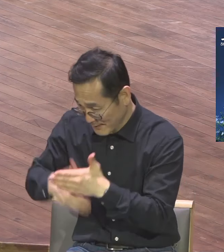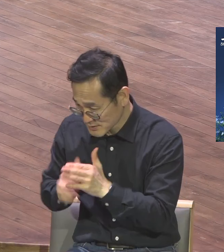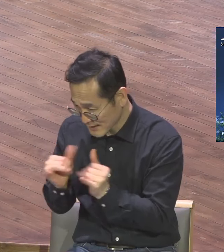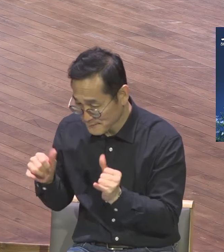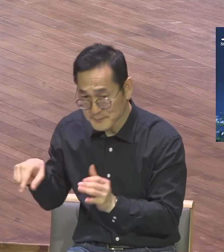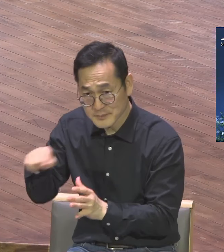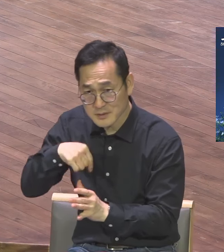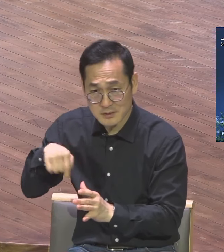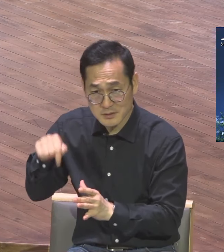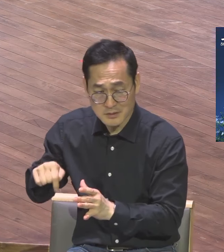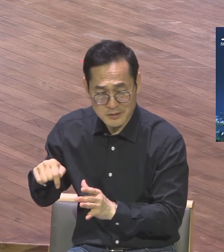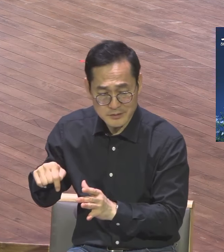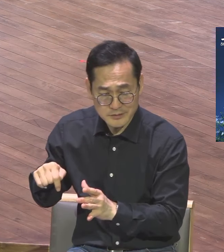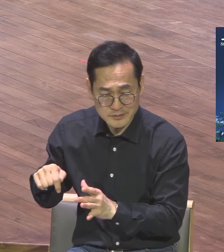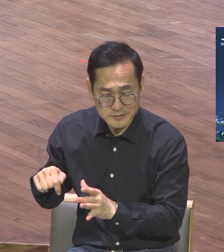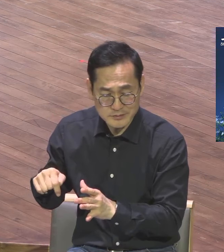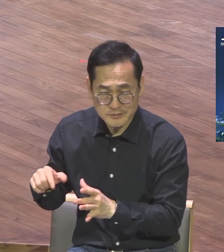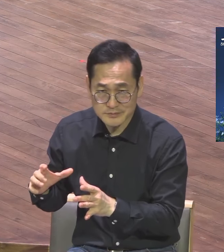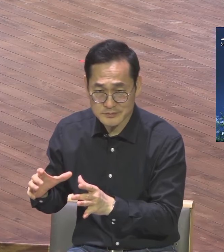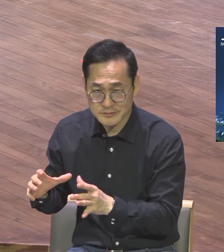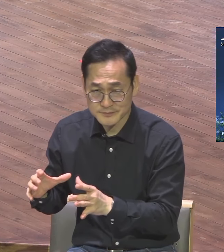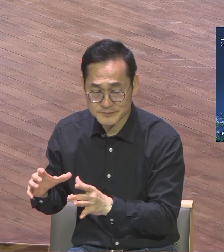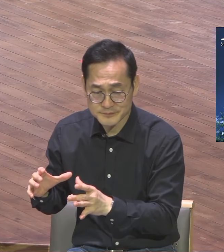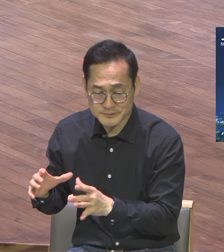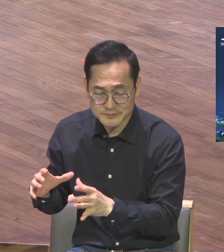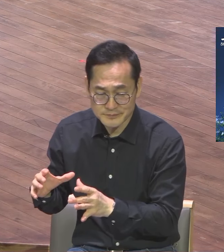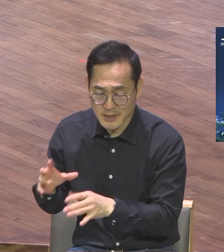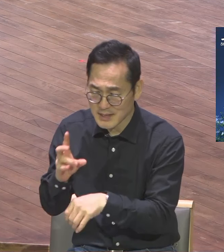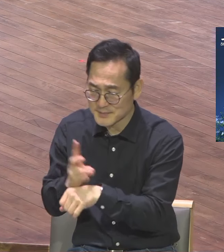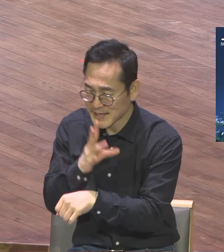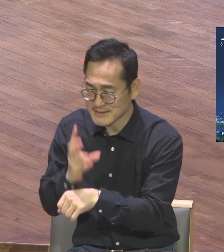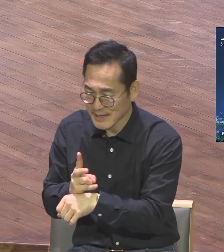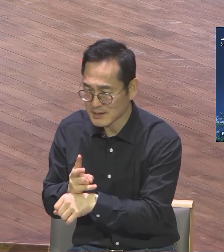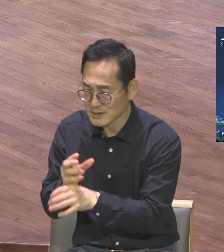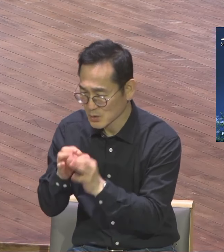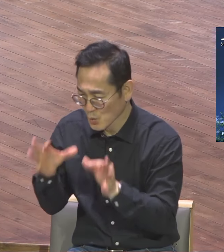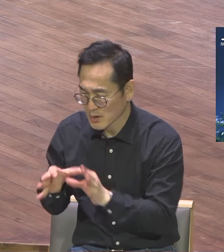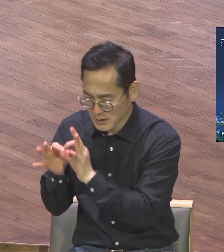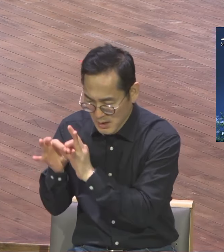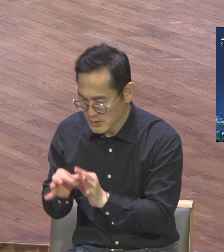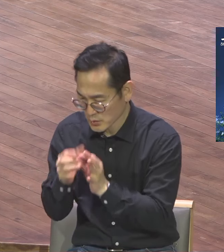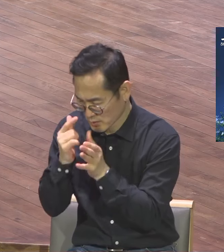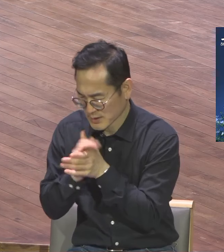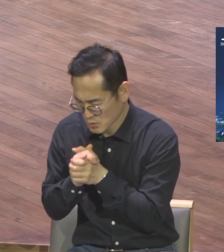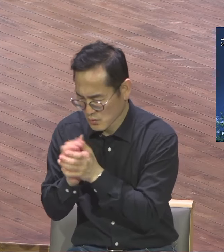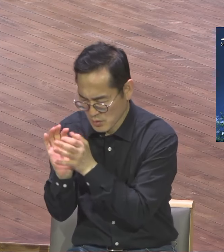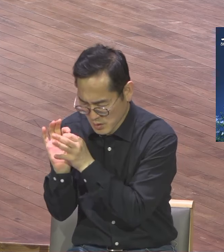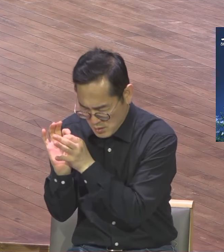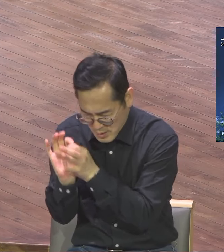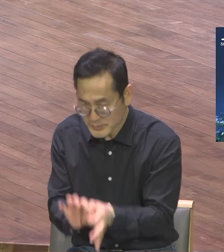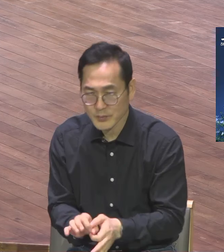24시간 리레이 선교 기도를 100년간 계속했어요.